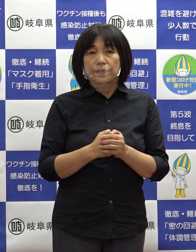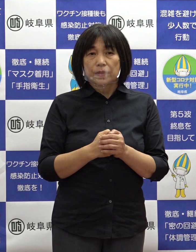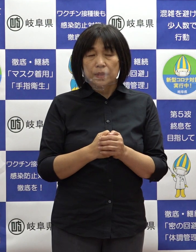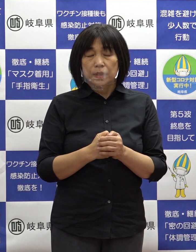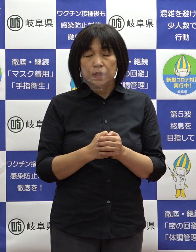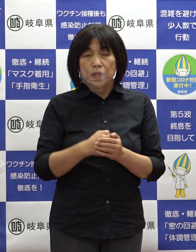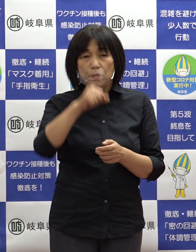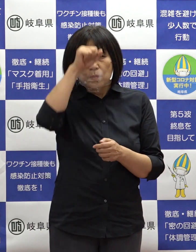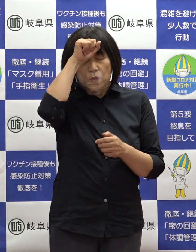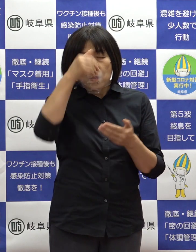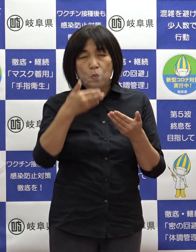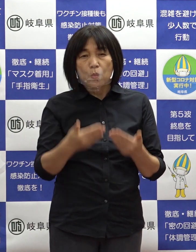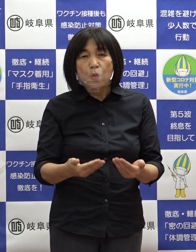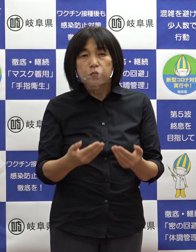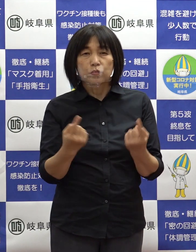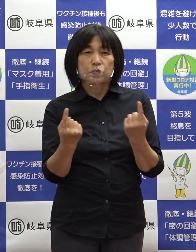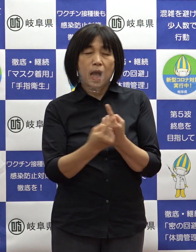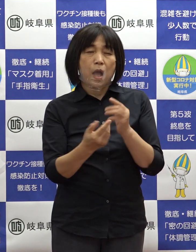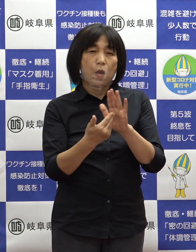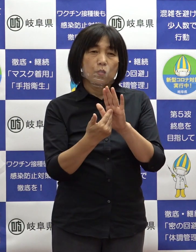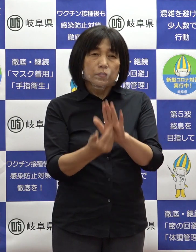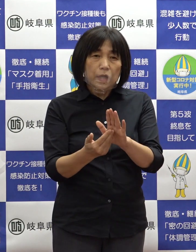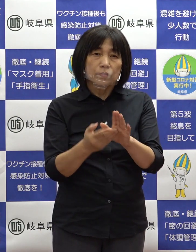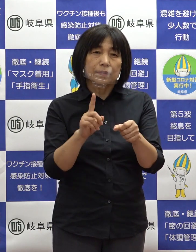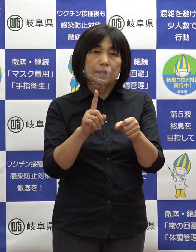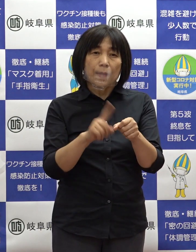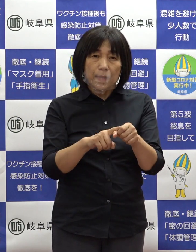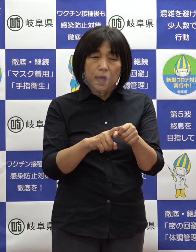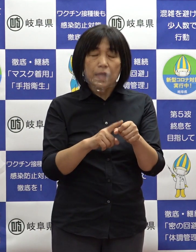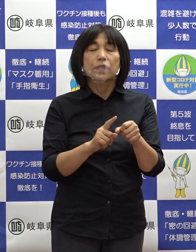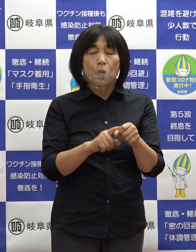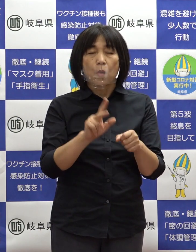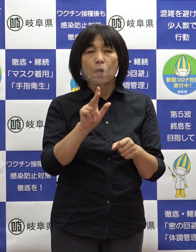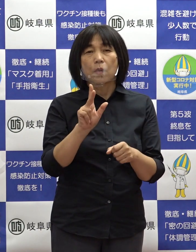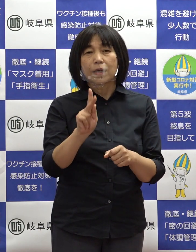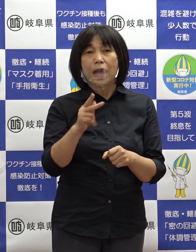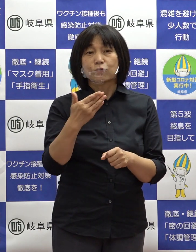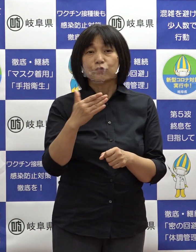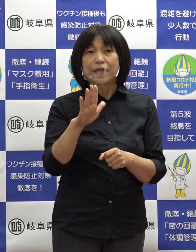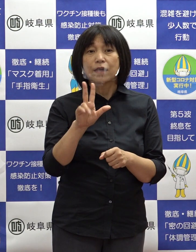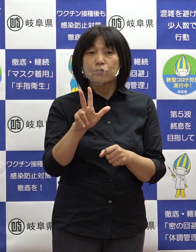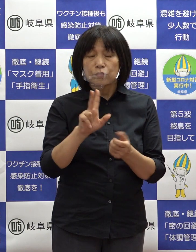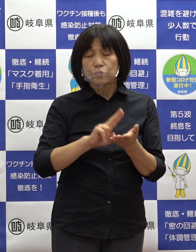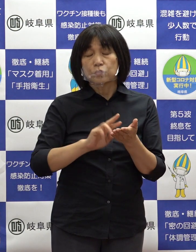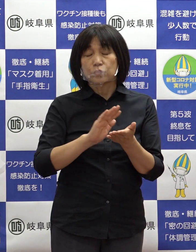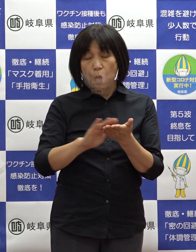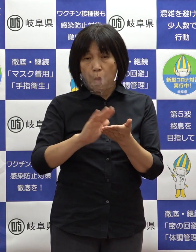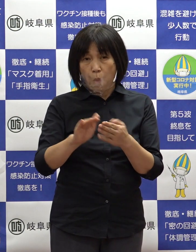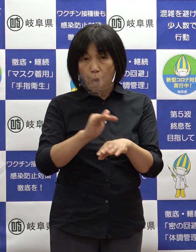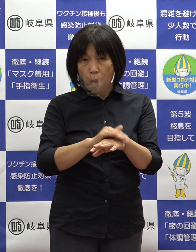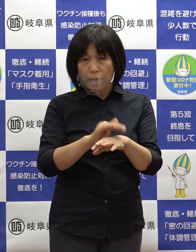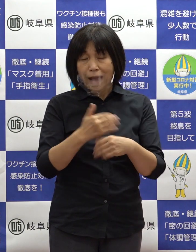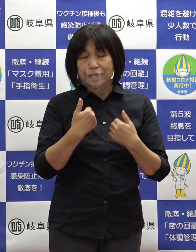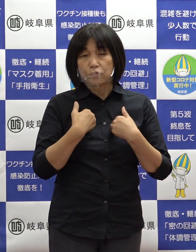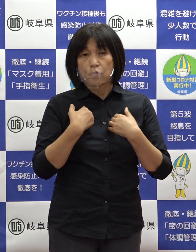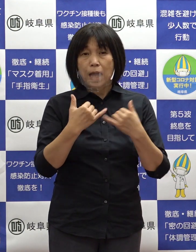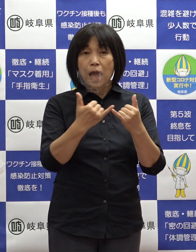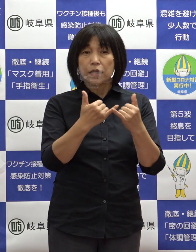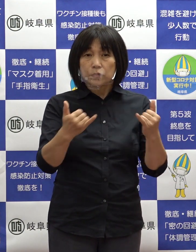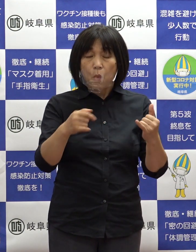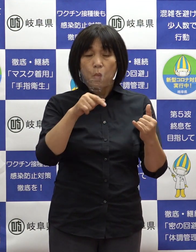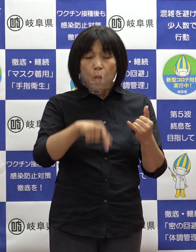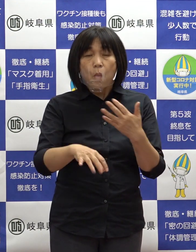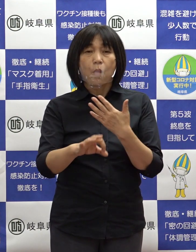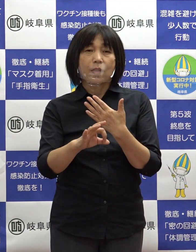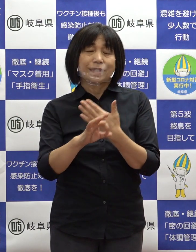重症化を防ぐためにですね、カクテル療法が必要だという方について、まあ、こちらで点滴を受け